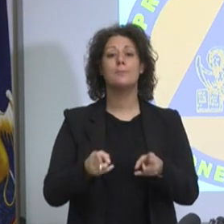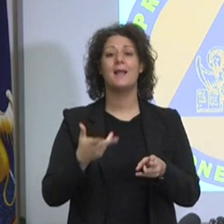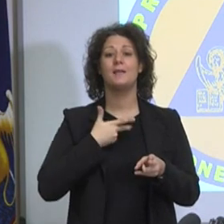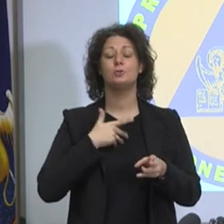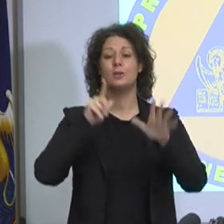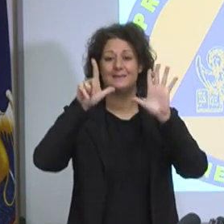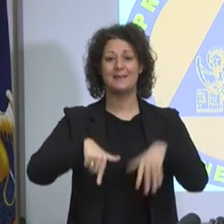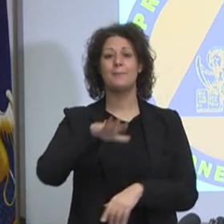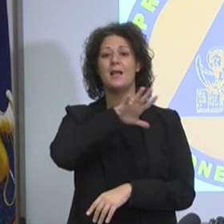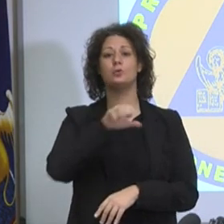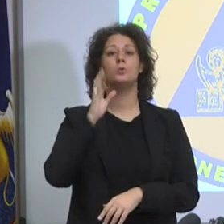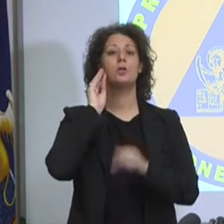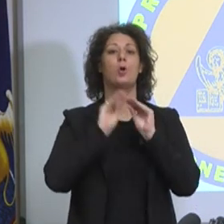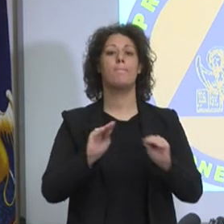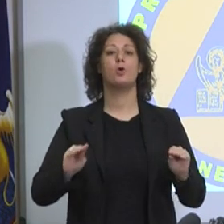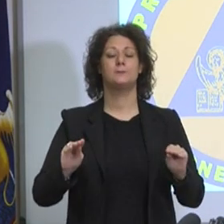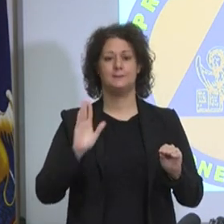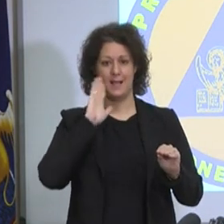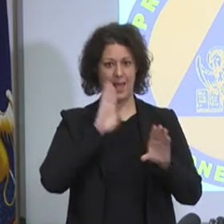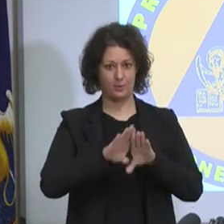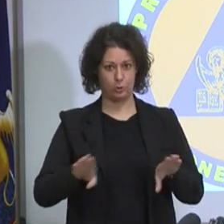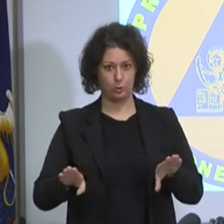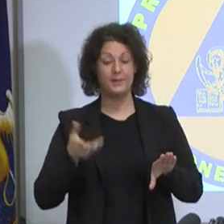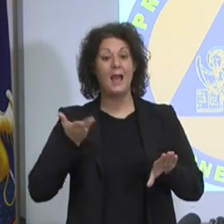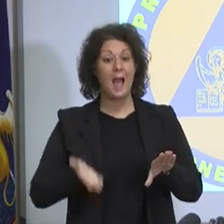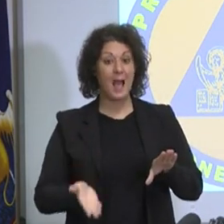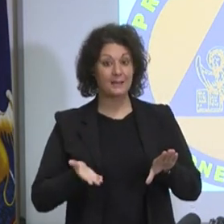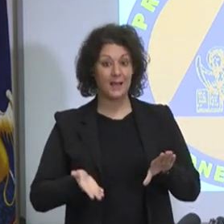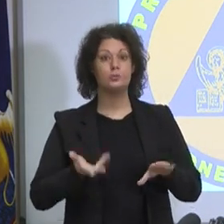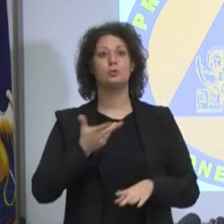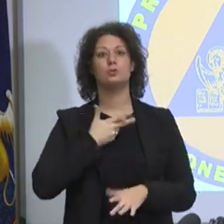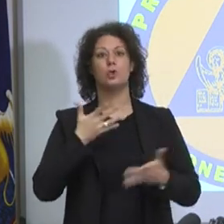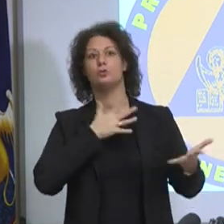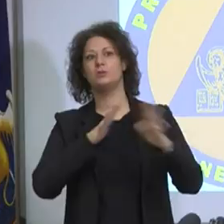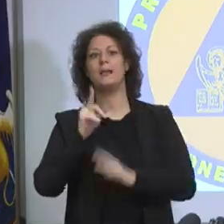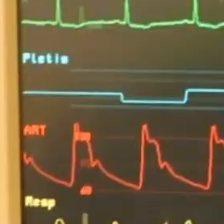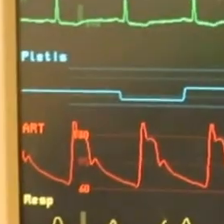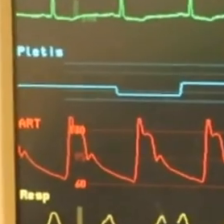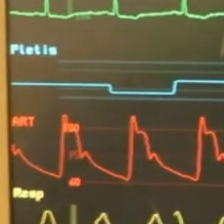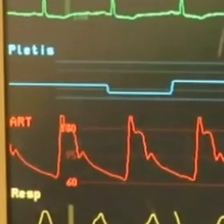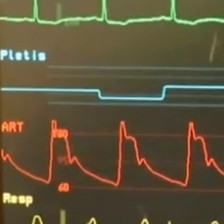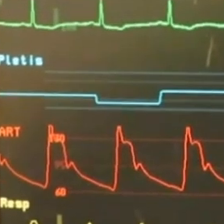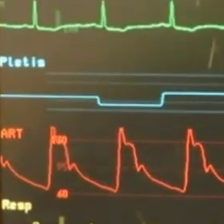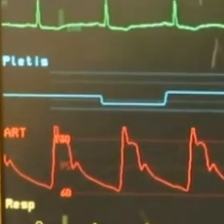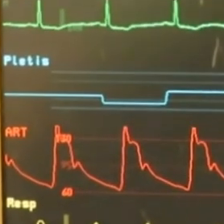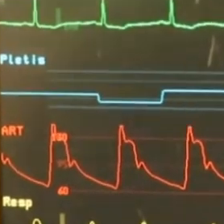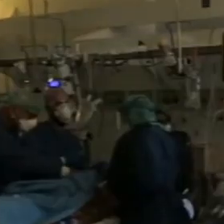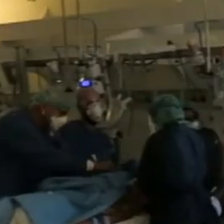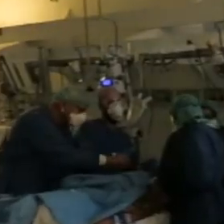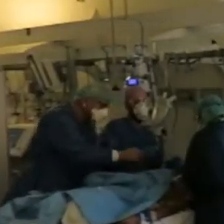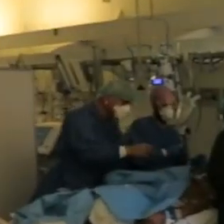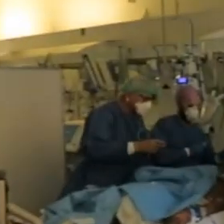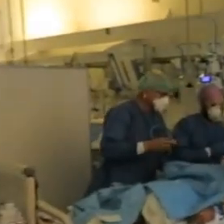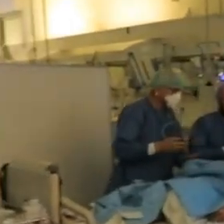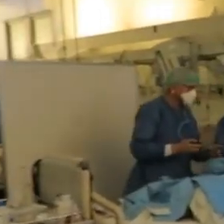letto, hanno un totale di, in questo momento, un migliaio di terapie intensive. Se non fermiamo